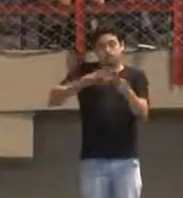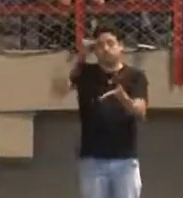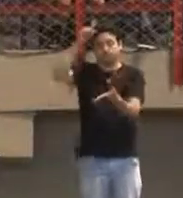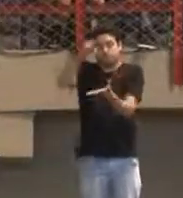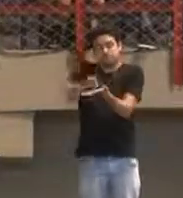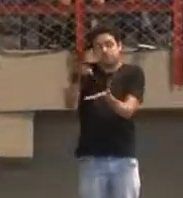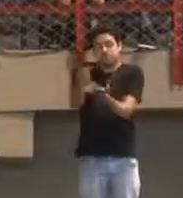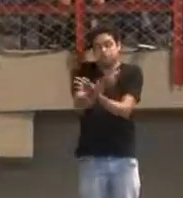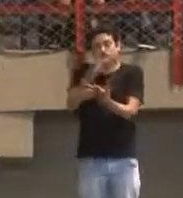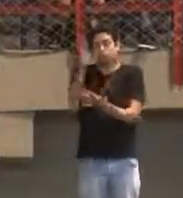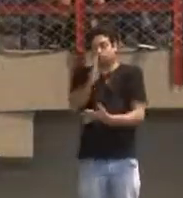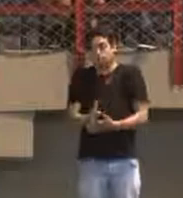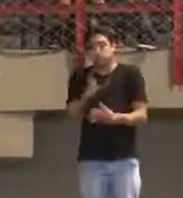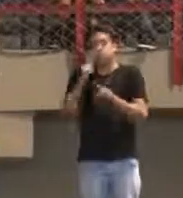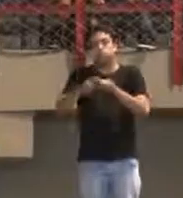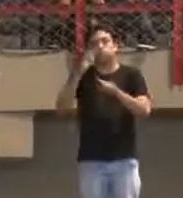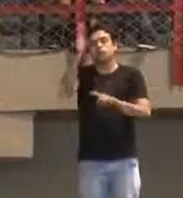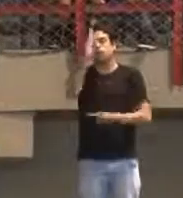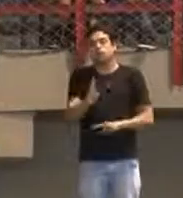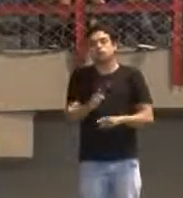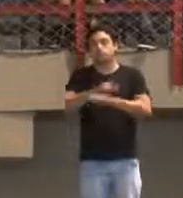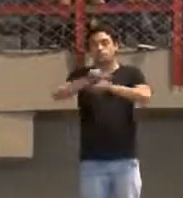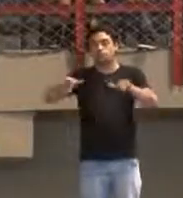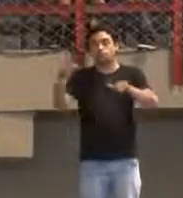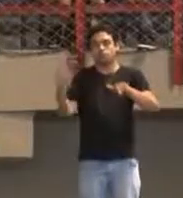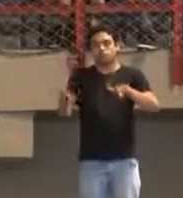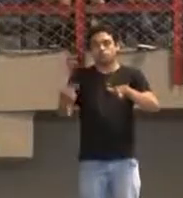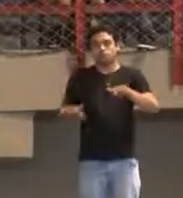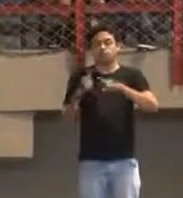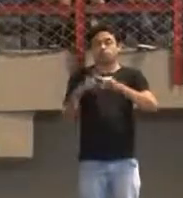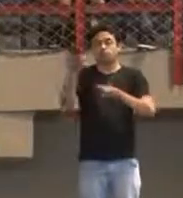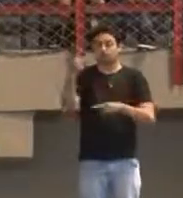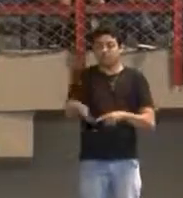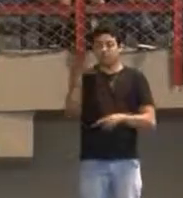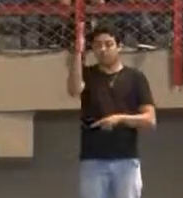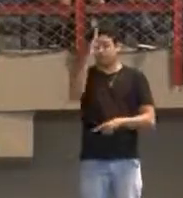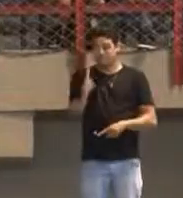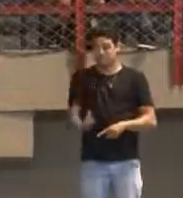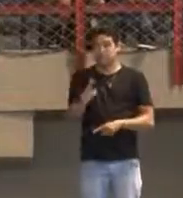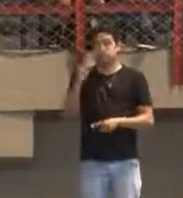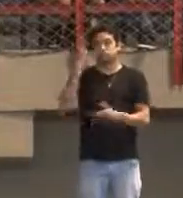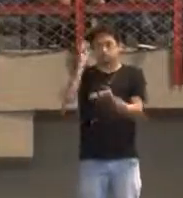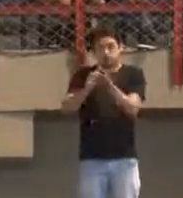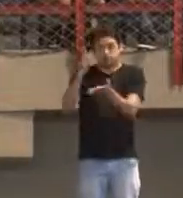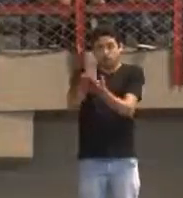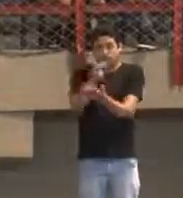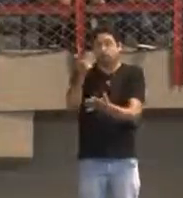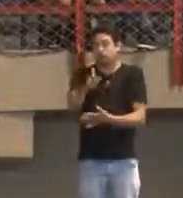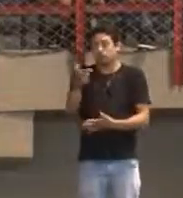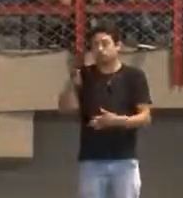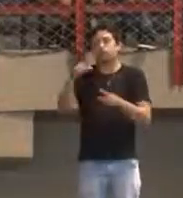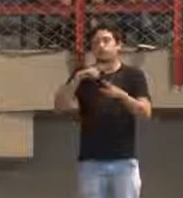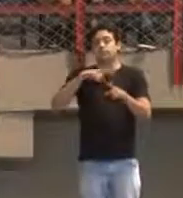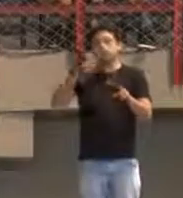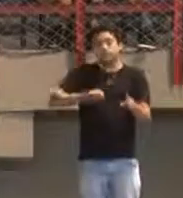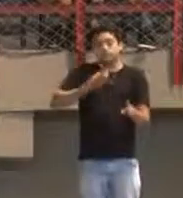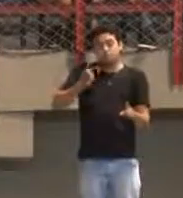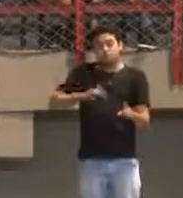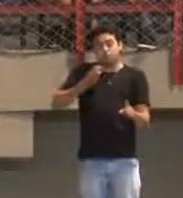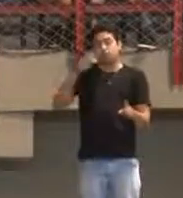realista, o Brasil não teve. O Brasil não teve poesia realista. O Brasil teve